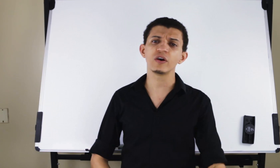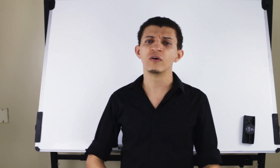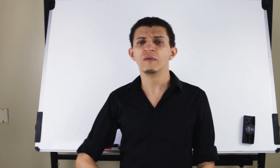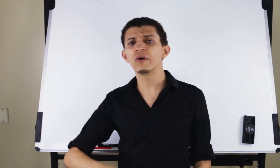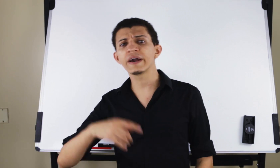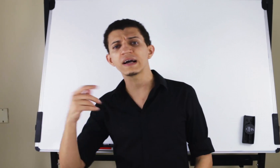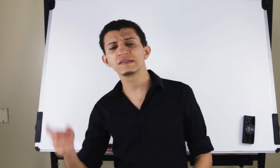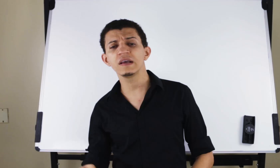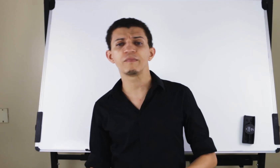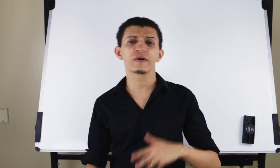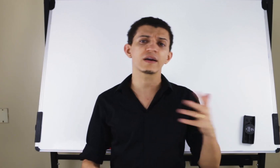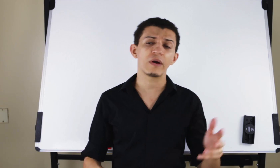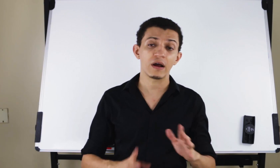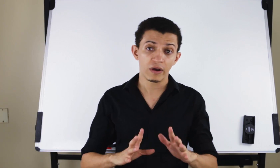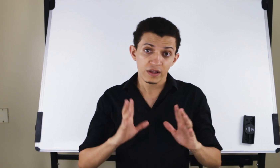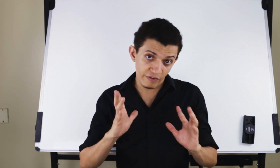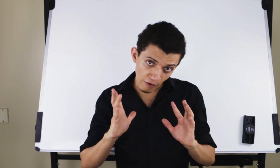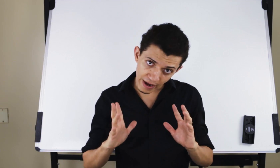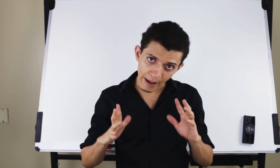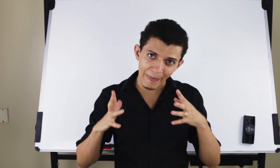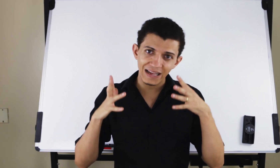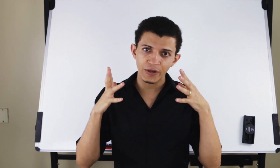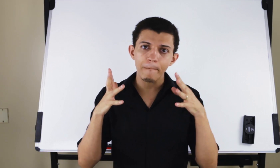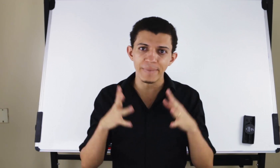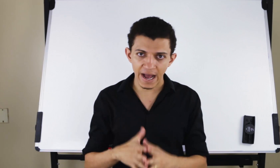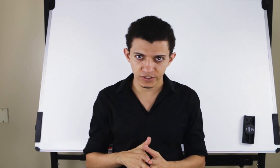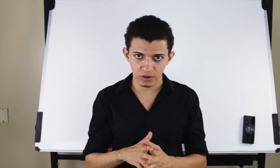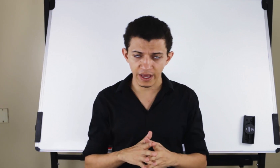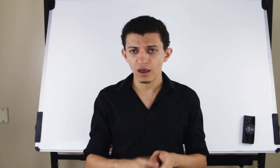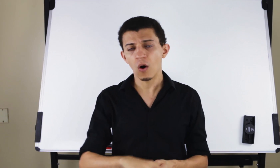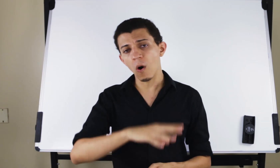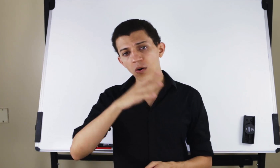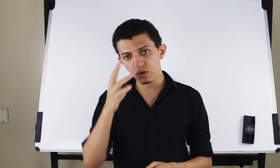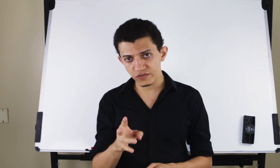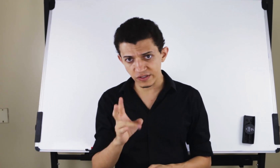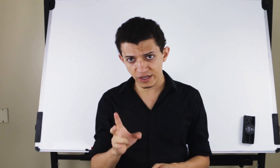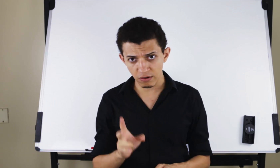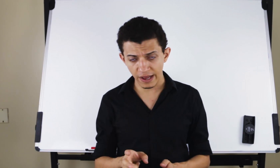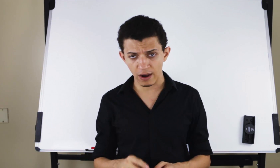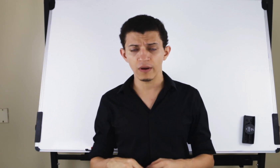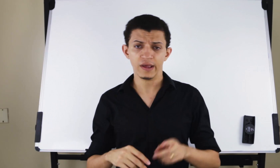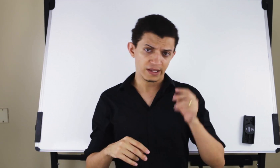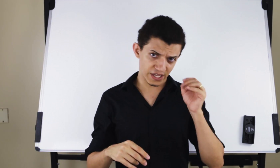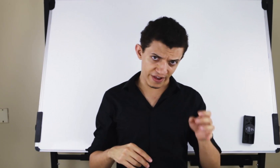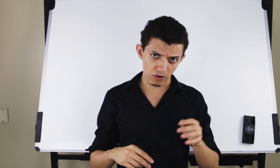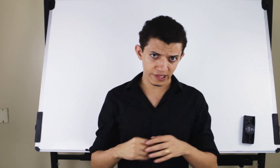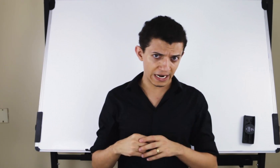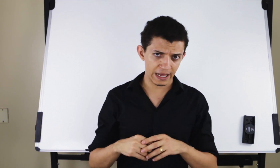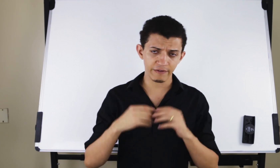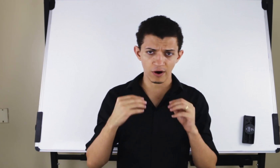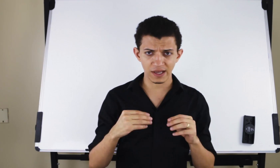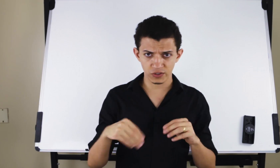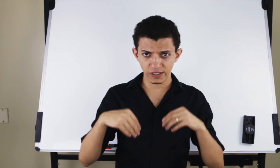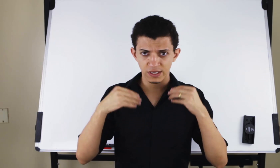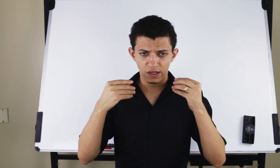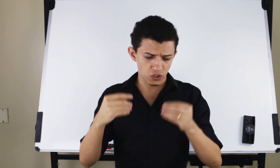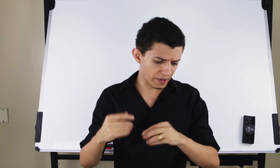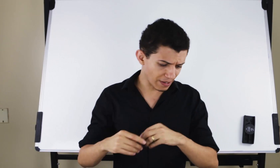surgiu? Por que é assim? Por que não é não? Deixa eu focar na parte prática, ok? Outros vídeos aqui no canal, você vai encontrar lá informações sobre essa